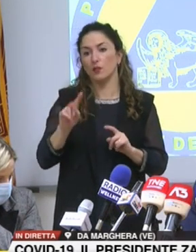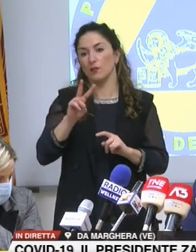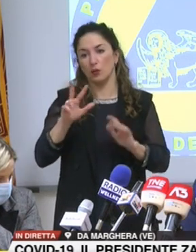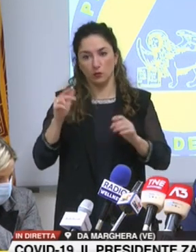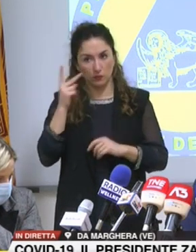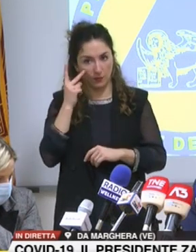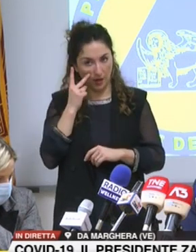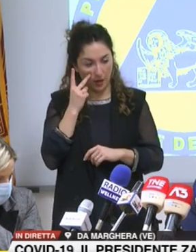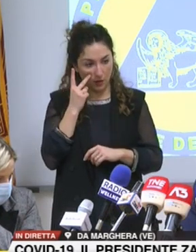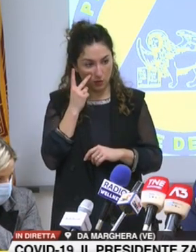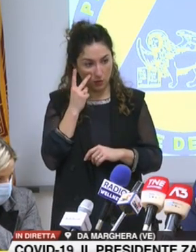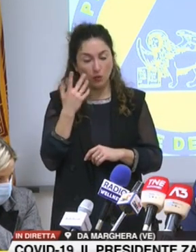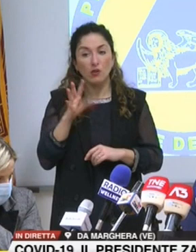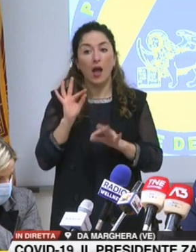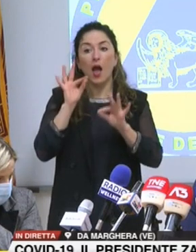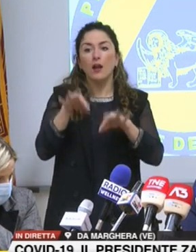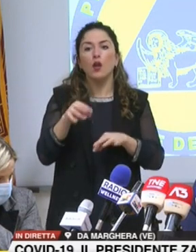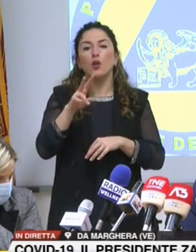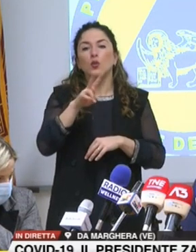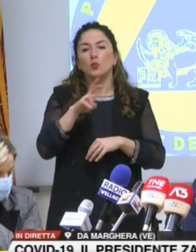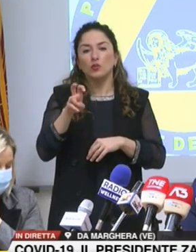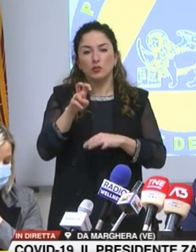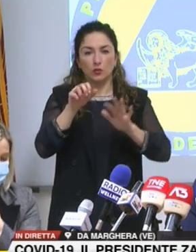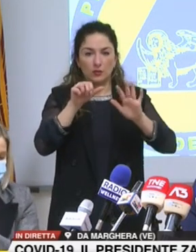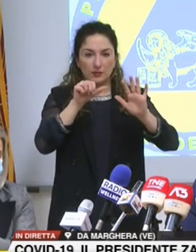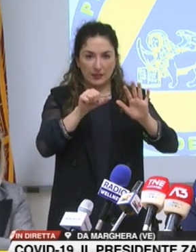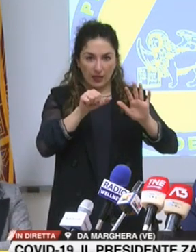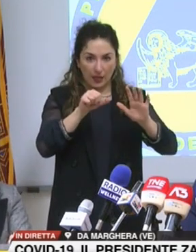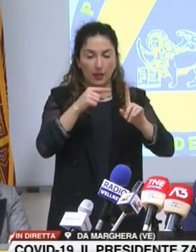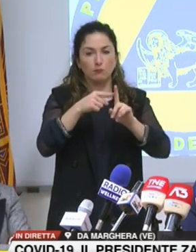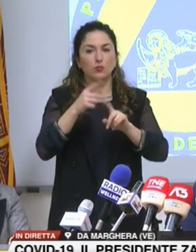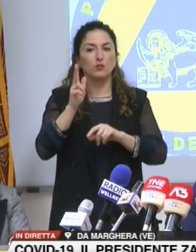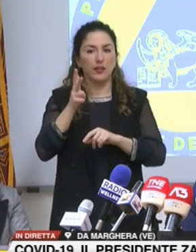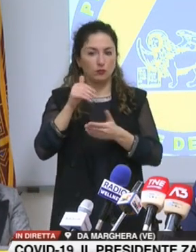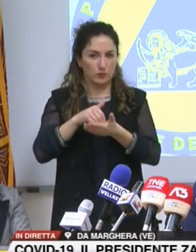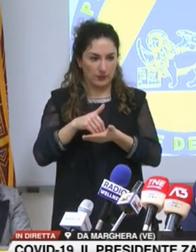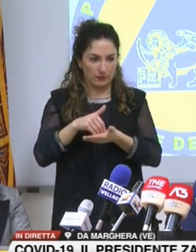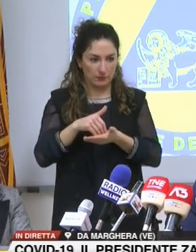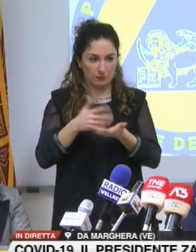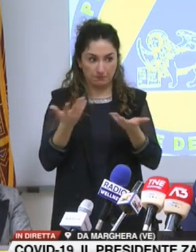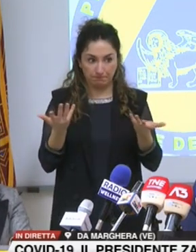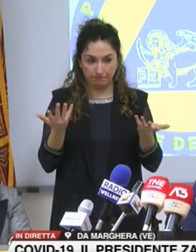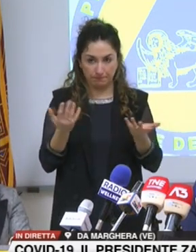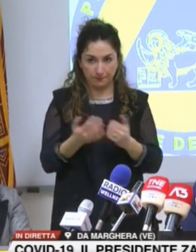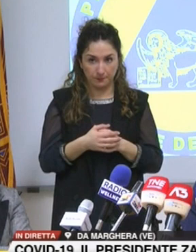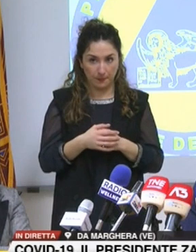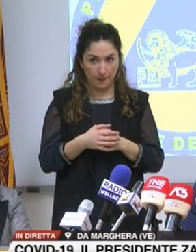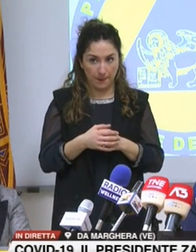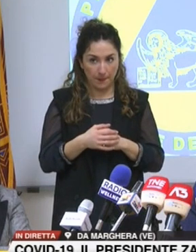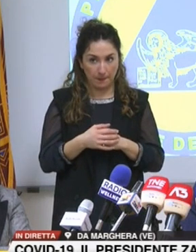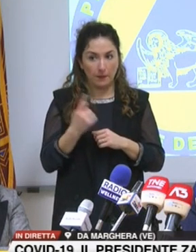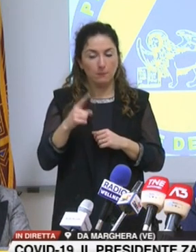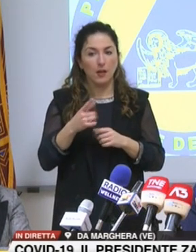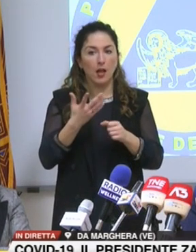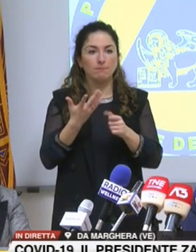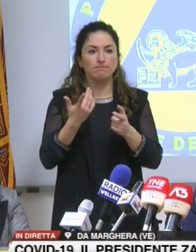febbraio, di cui già arrivate 260 più 13.000. Okay. Quindi questo serve per